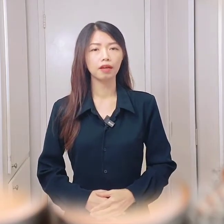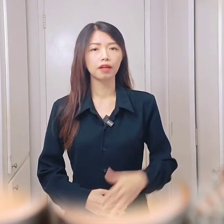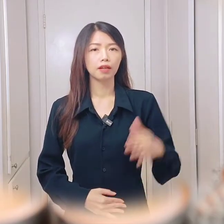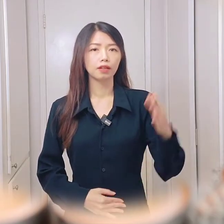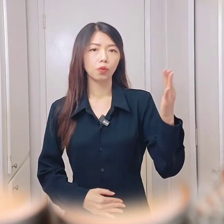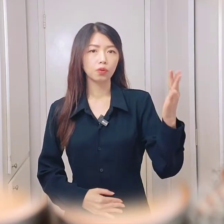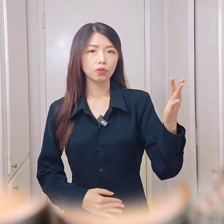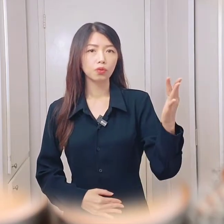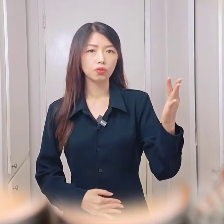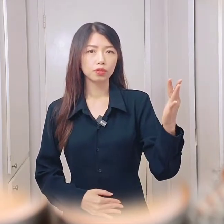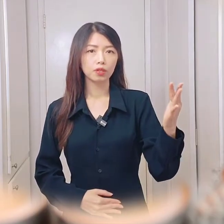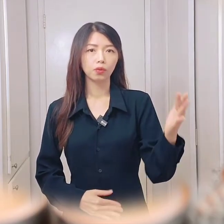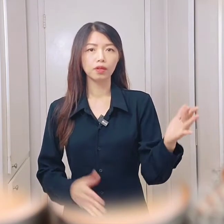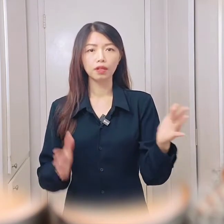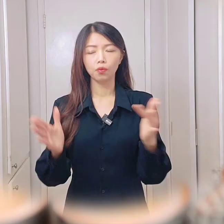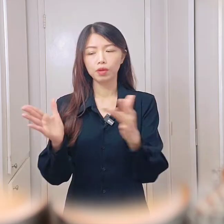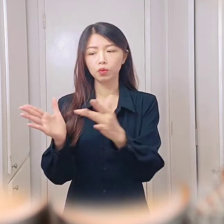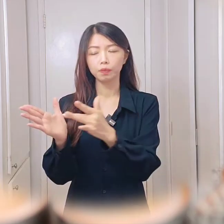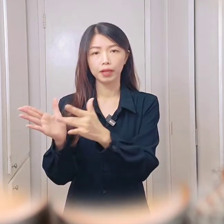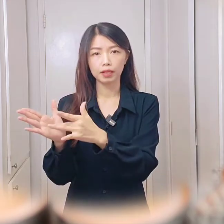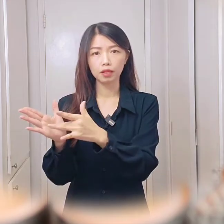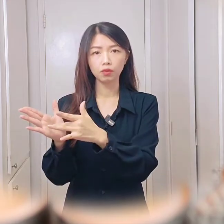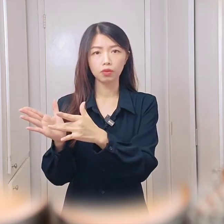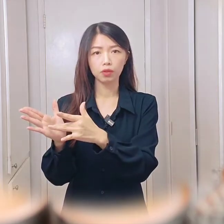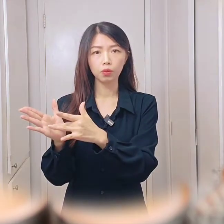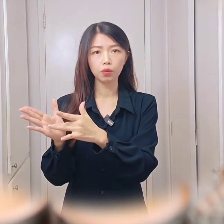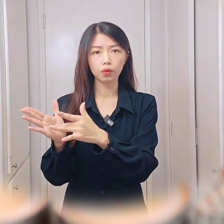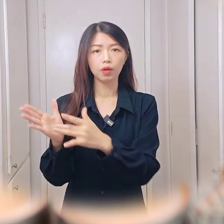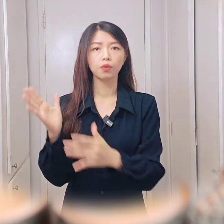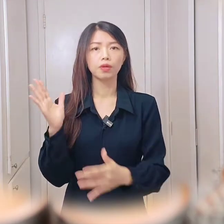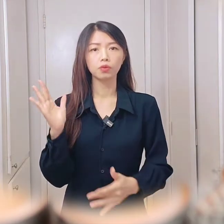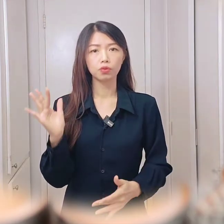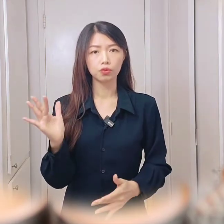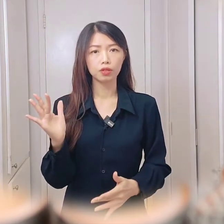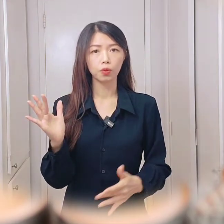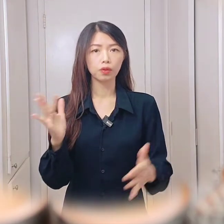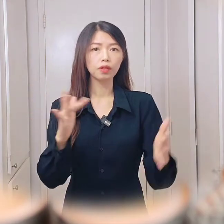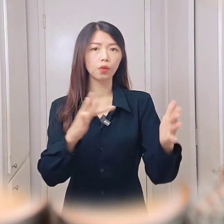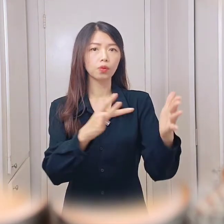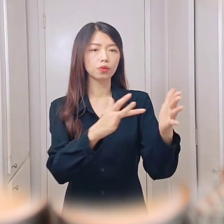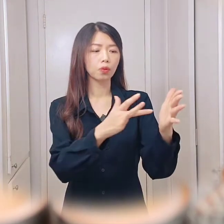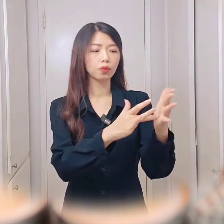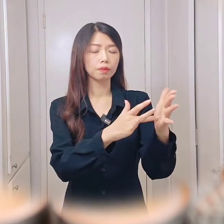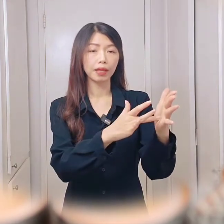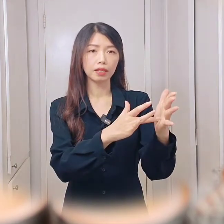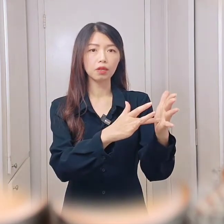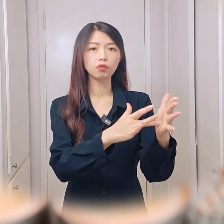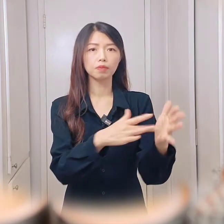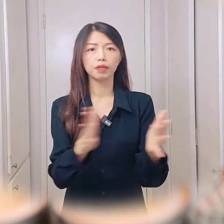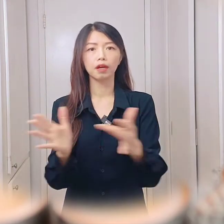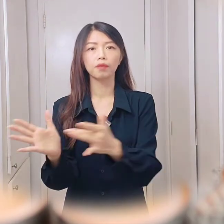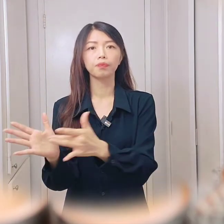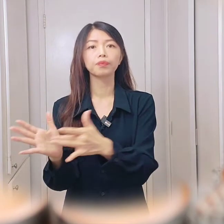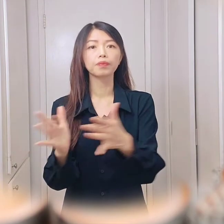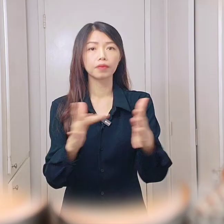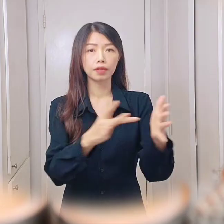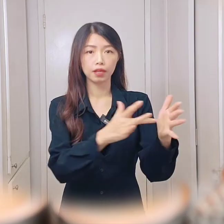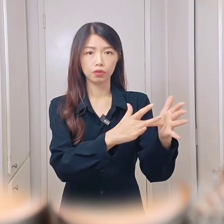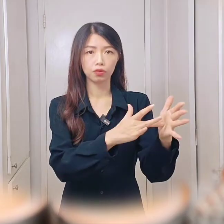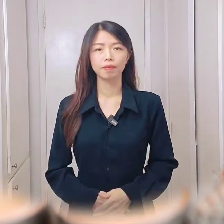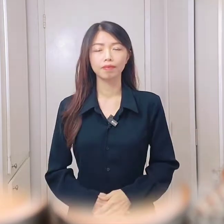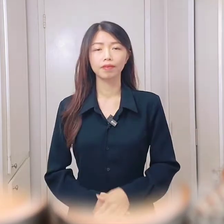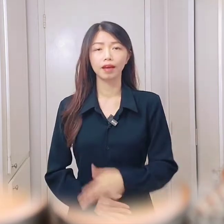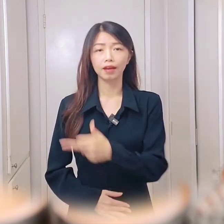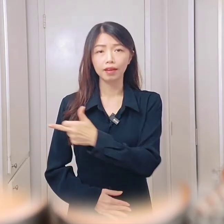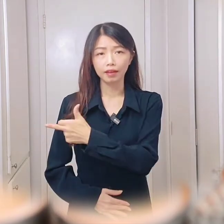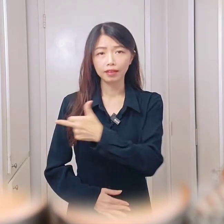되는데요. 오른손 중지로는 왼손 바닥 찍어주시고 왼손 중지로는 오른손 바닥 찍어주시면 돼요.